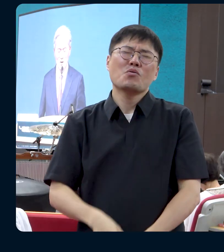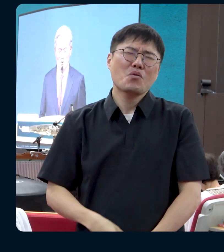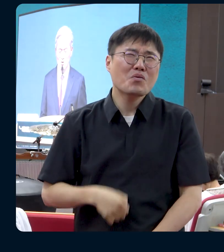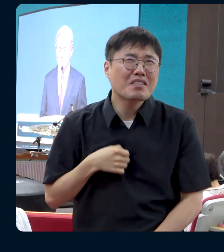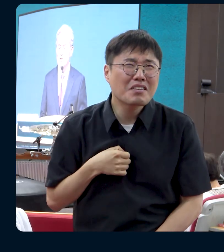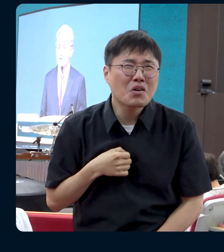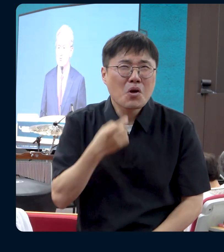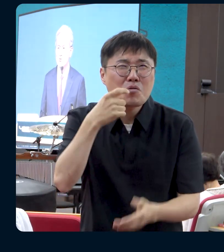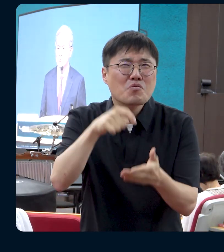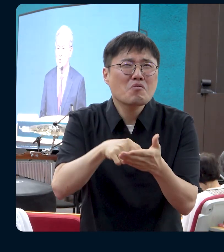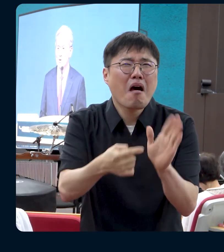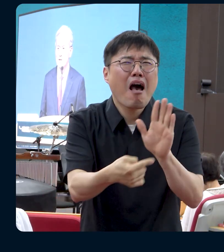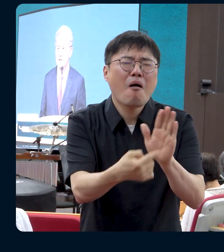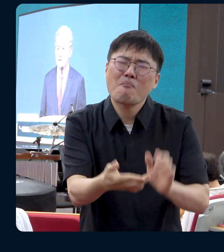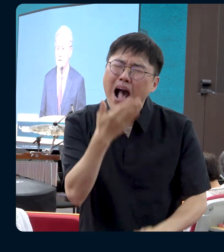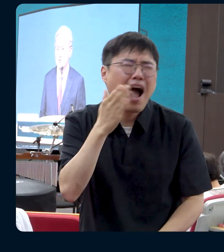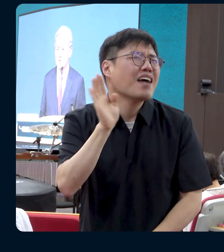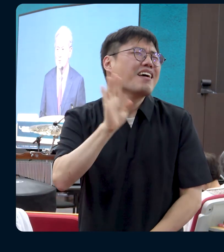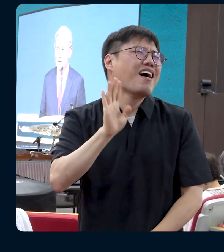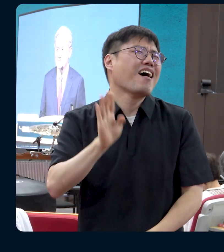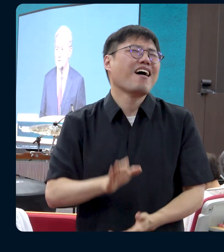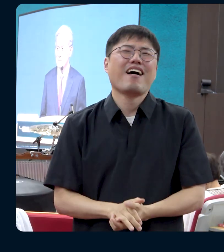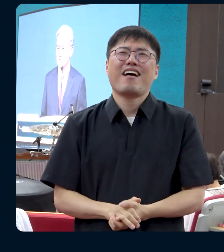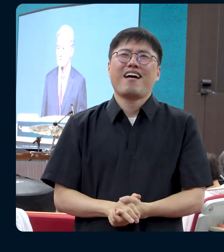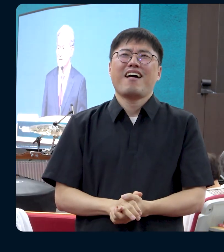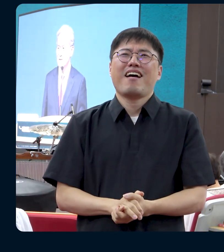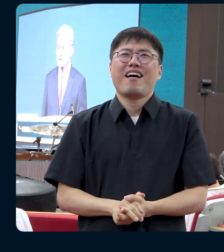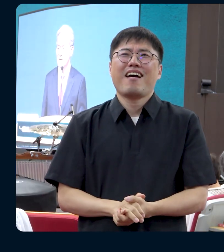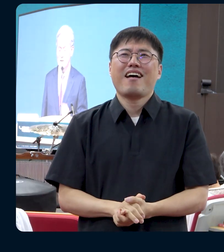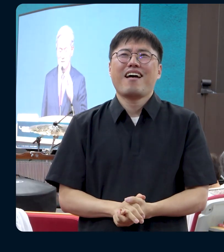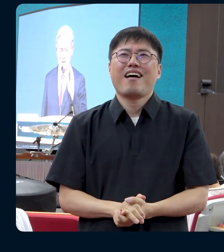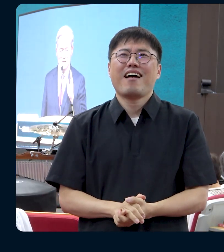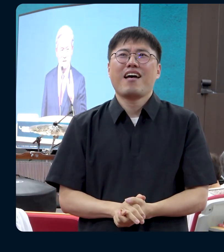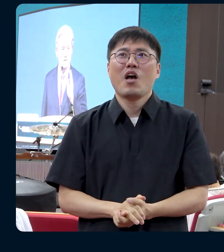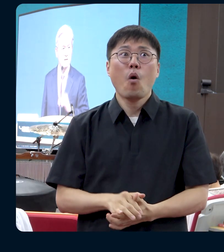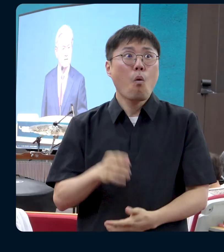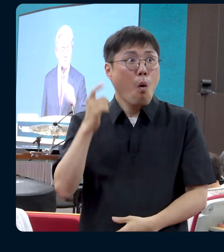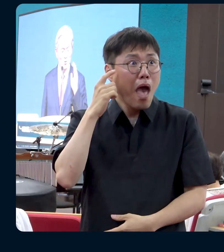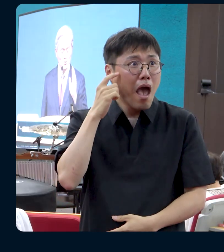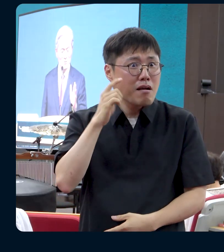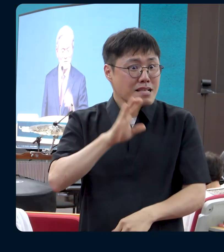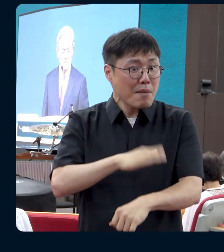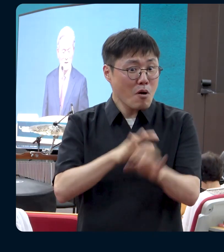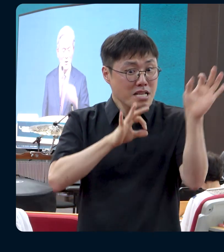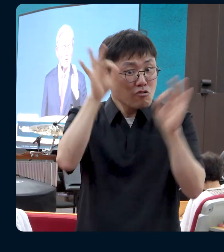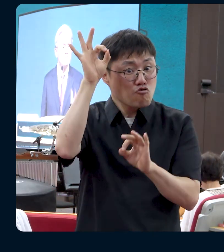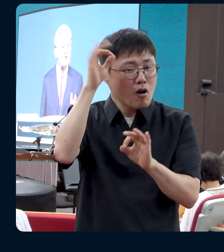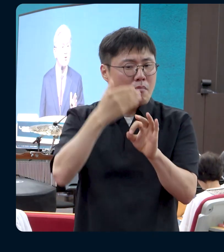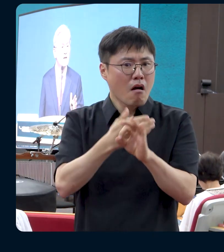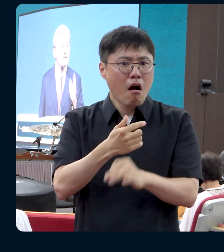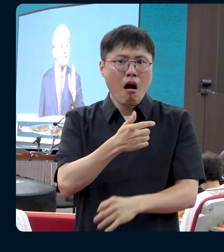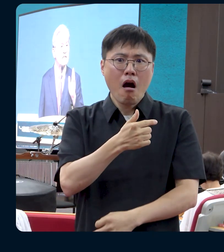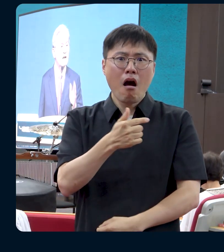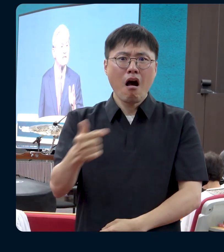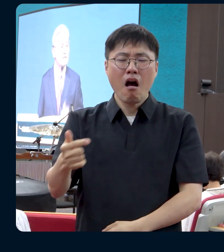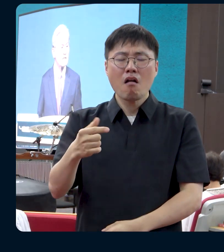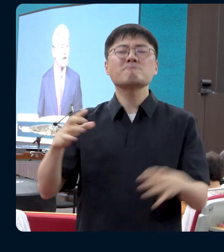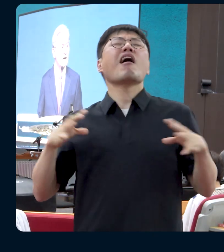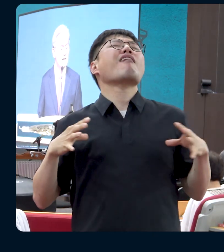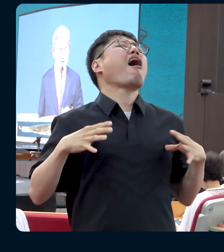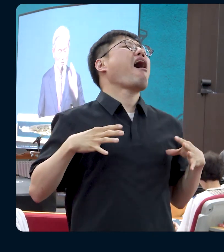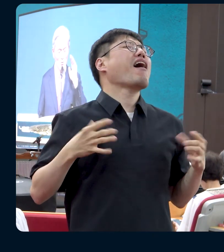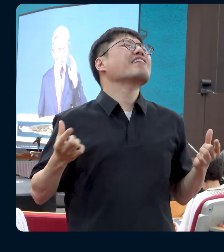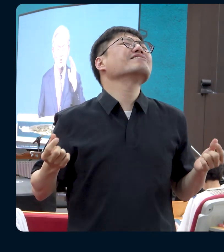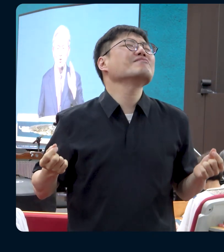솔직히 쉽게 쓸 수 있는 표현이 절대로 아닙니다. 자칫 잘못 들으면 엄청난